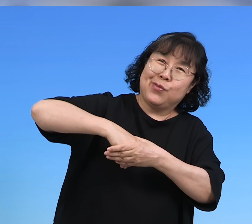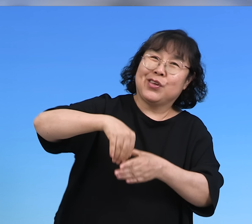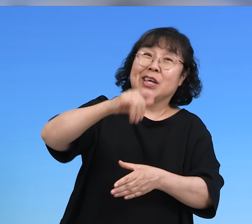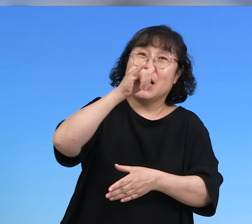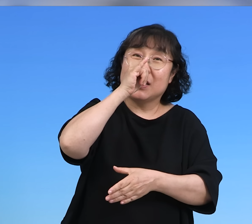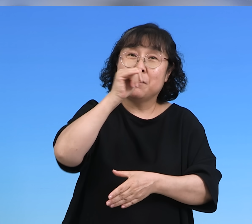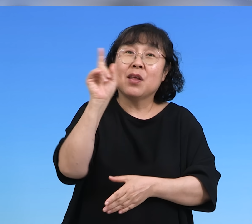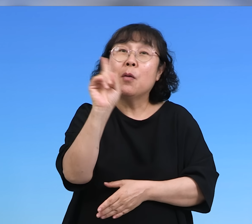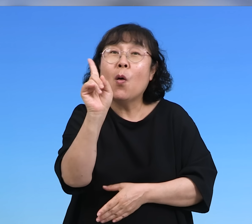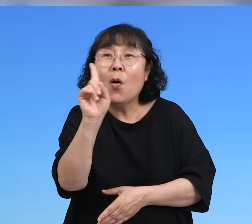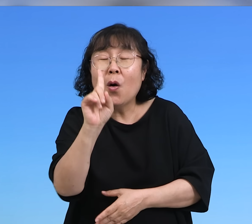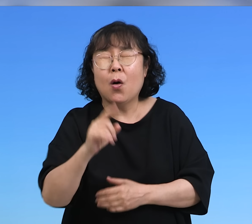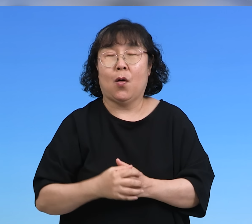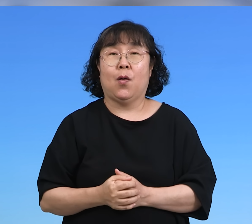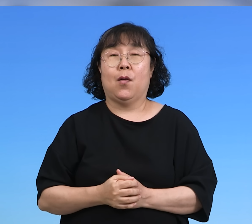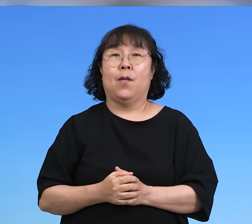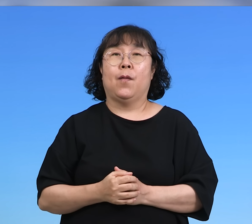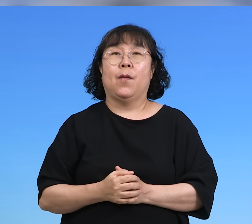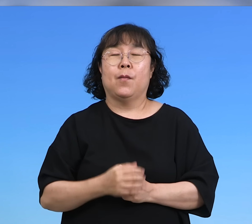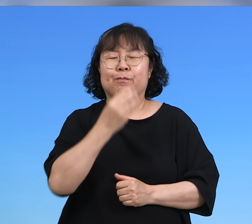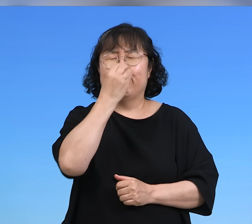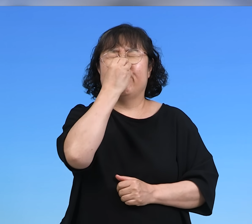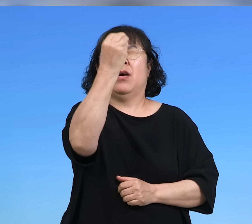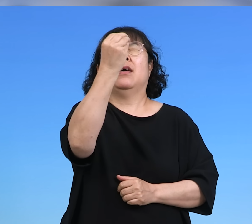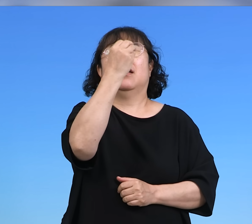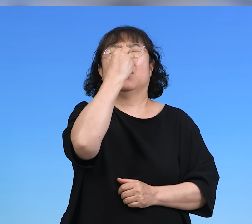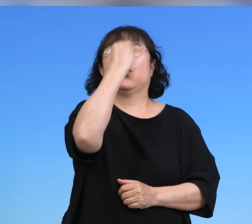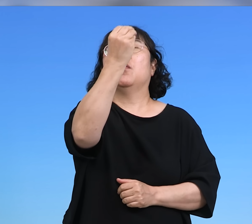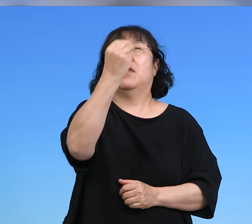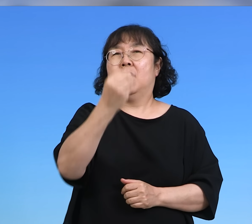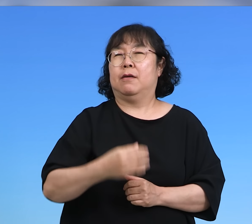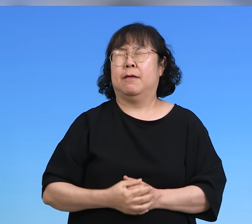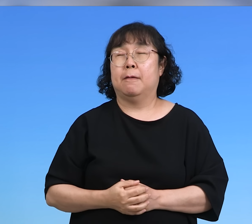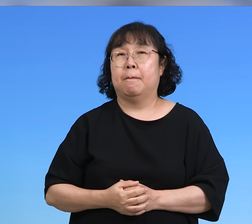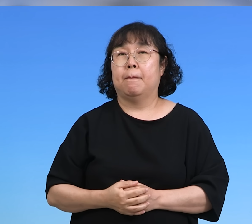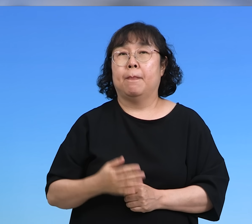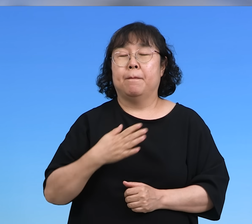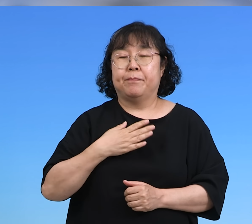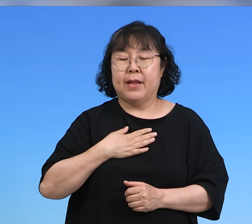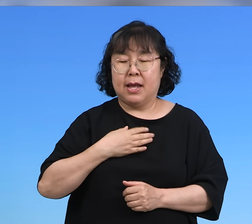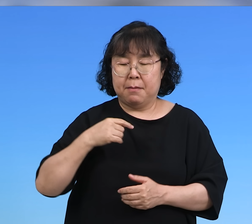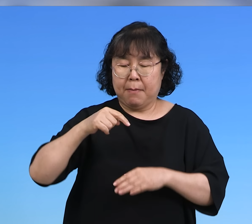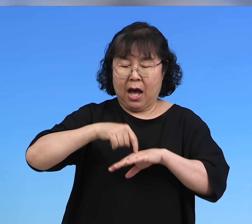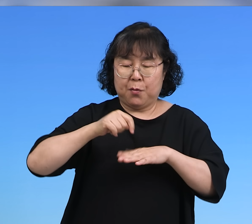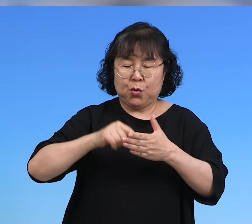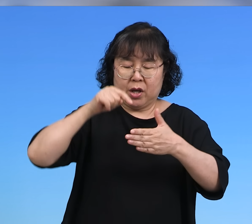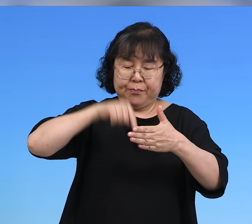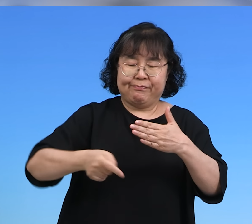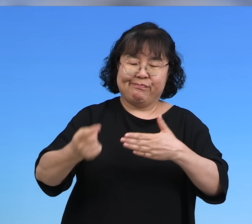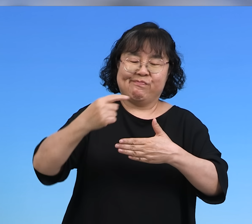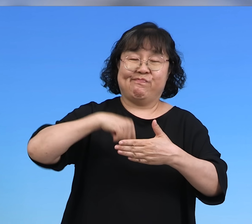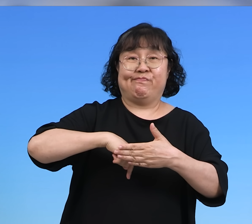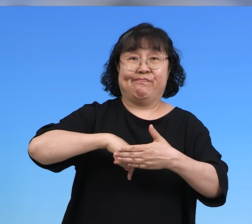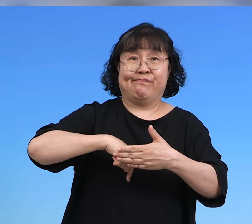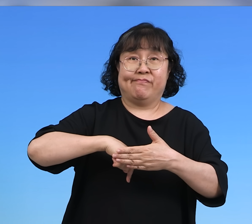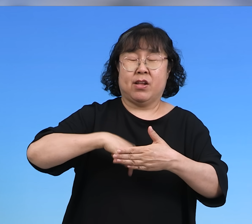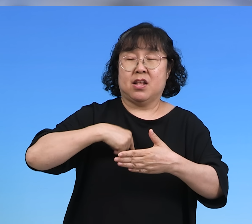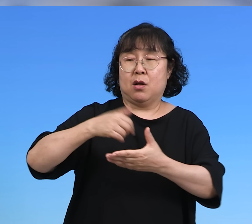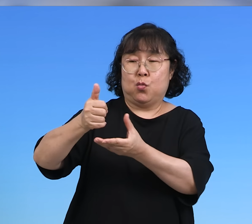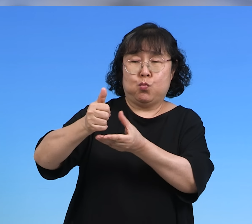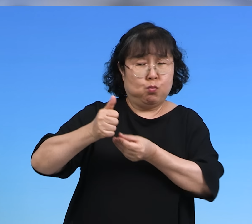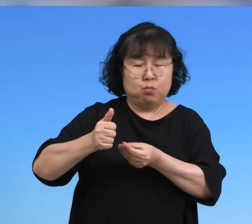자리를 둥지로 트는 놈이 하나 있어요. 그게 교만이란 놈이에요. 그래서 쓱 내 자리에 들어와요. 그럼 언제